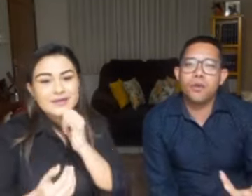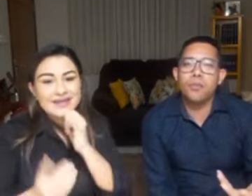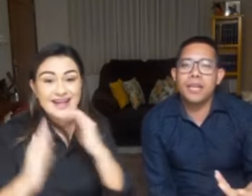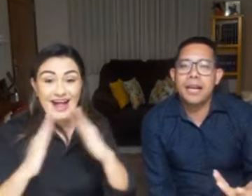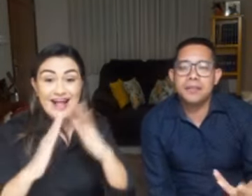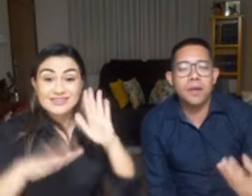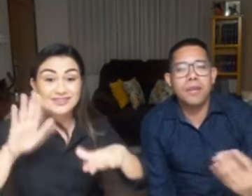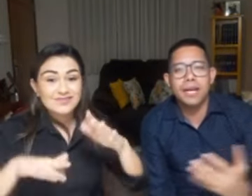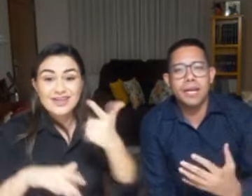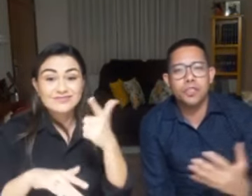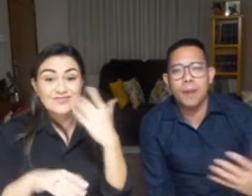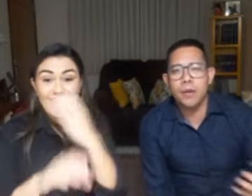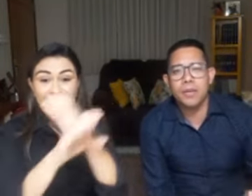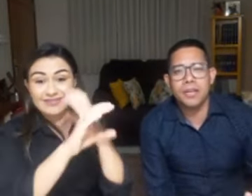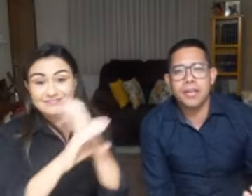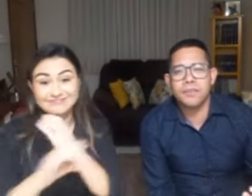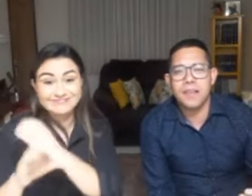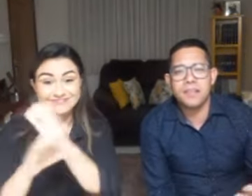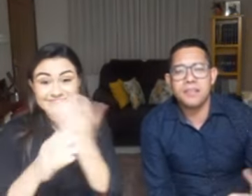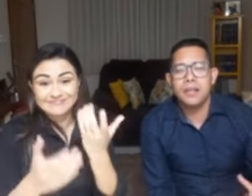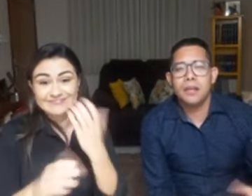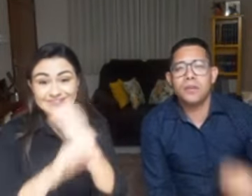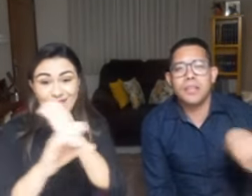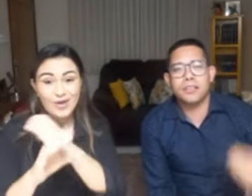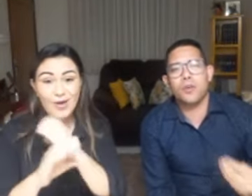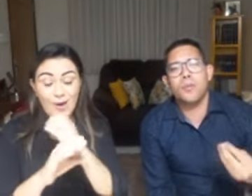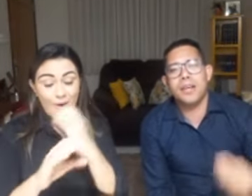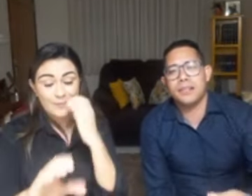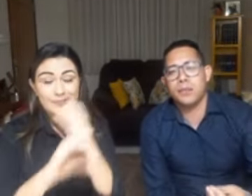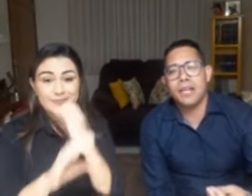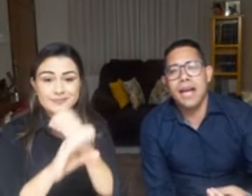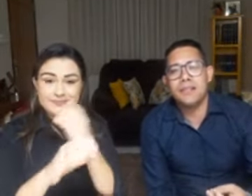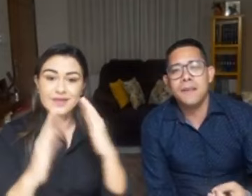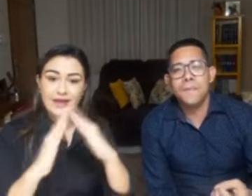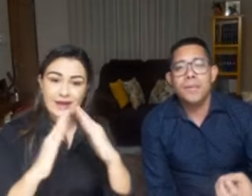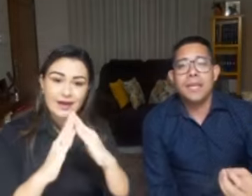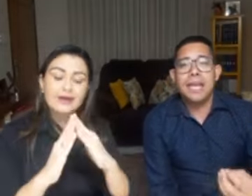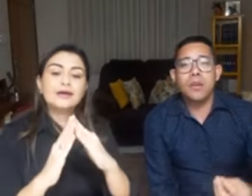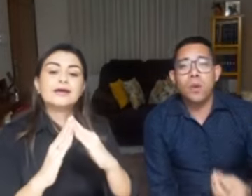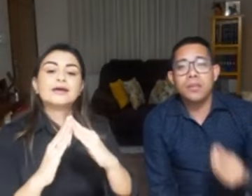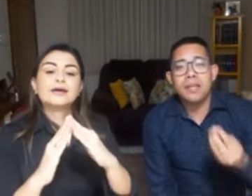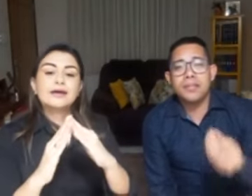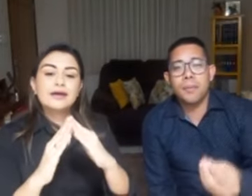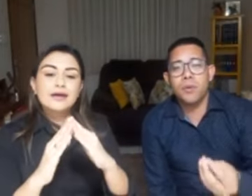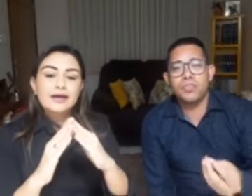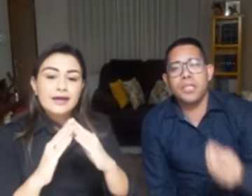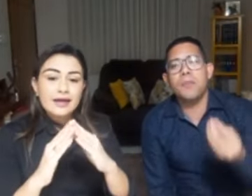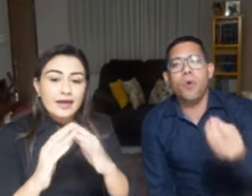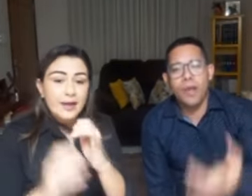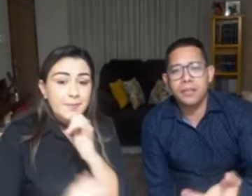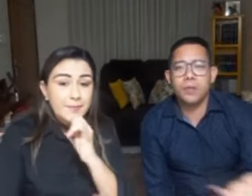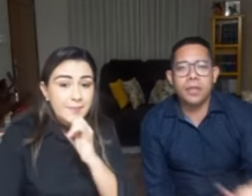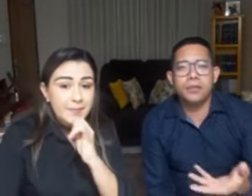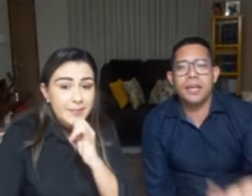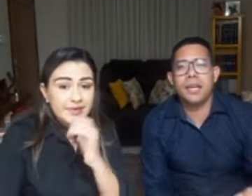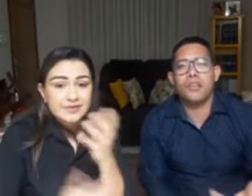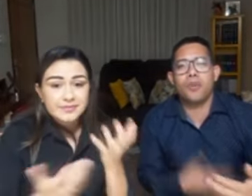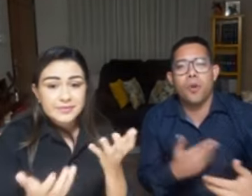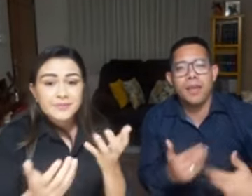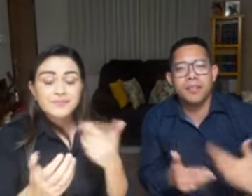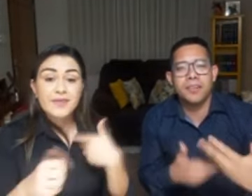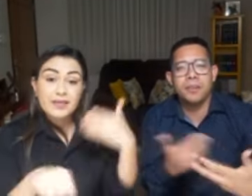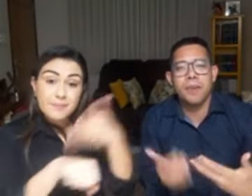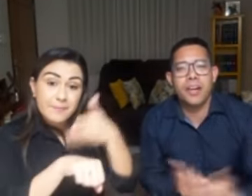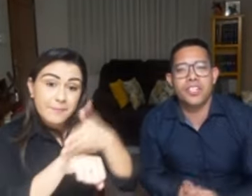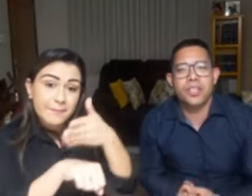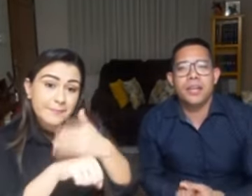essa comunicação, na grande maioria das vezes, não tem essa comunicação em casa. E aí, quando eles se aproximam ou entram dentro da igreja,